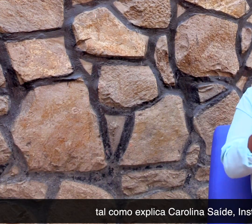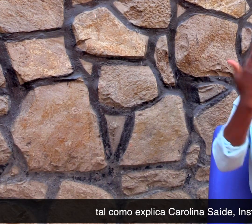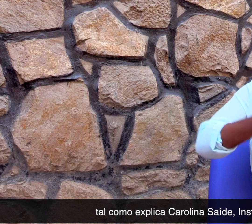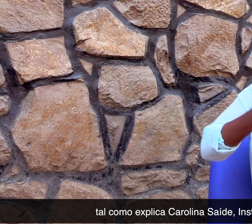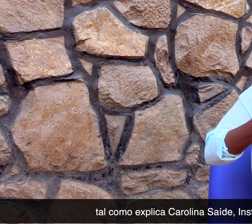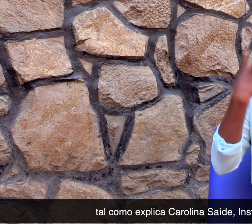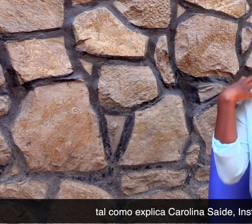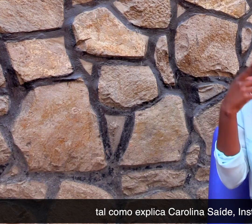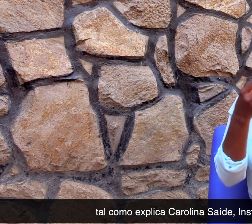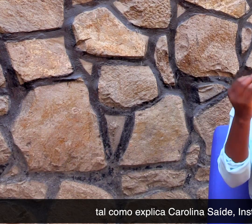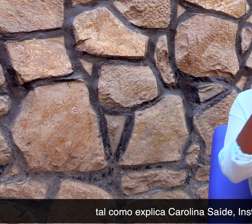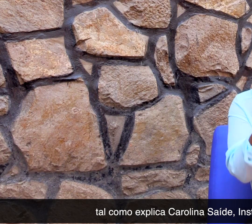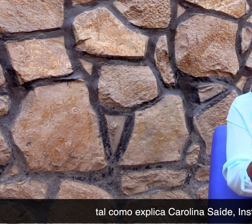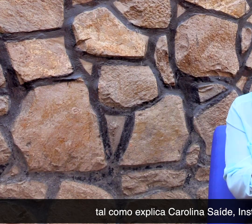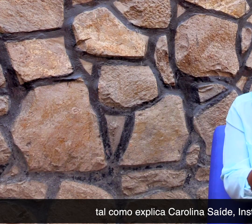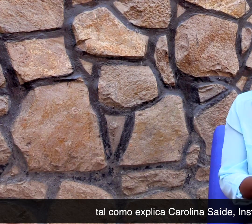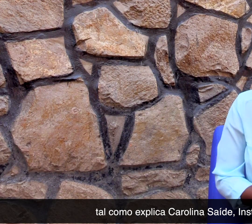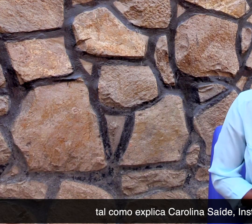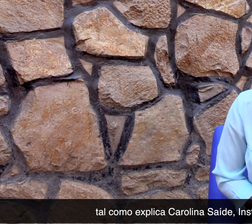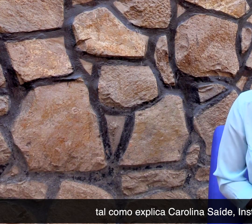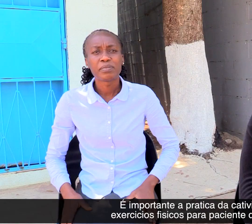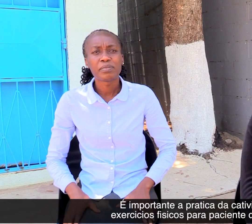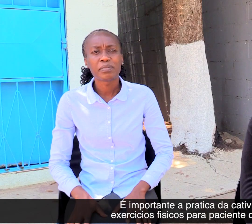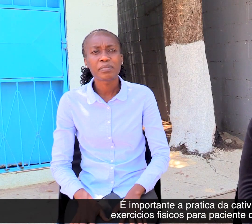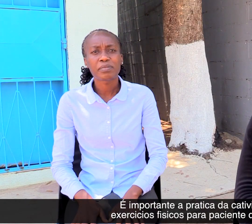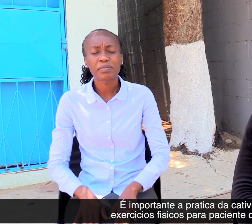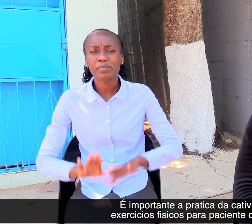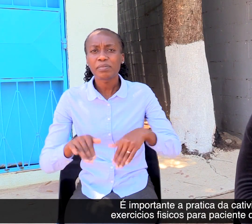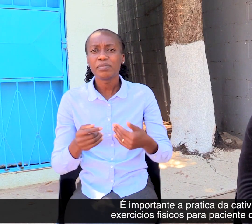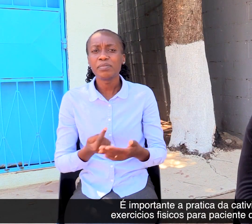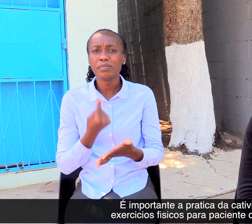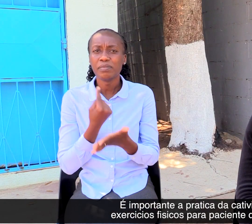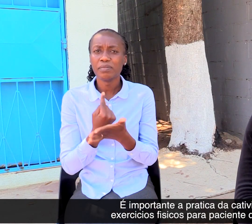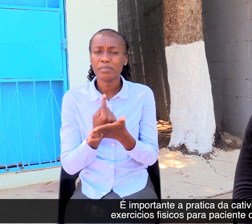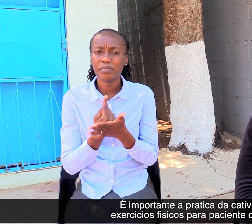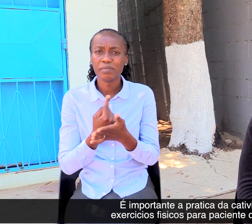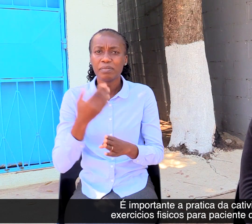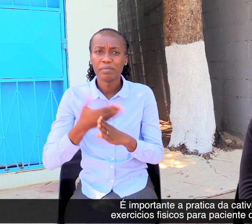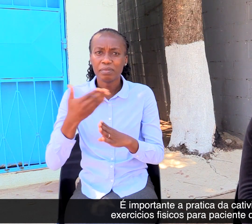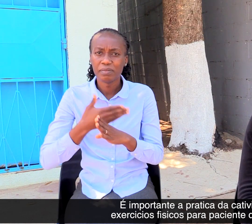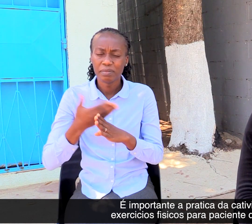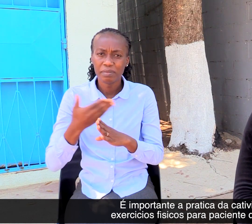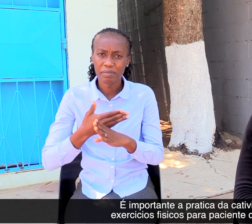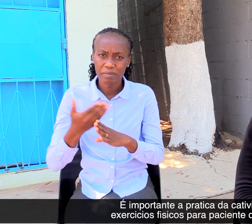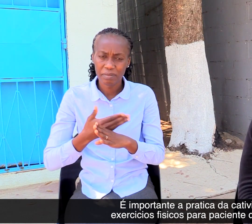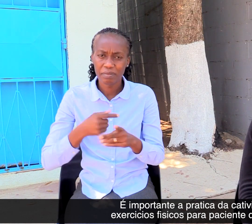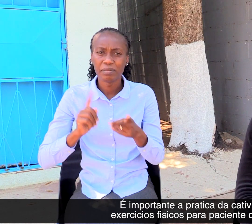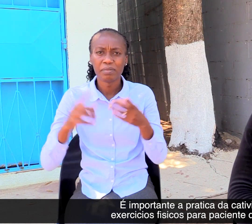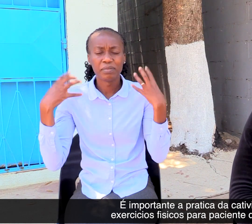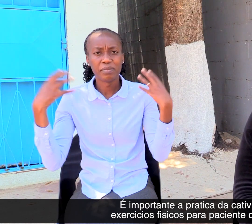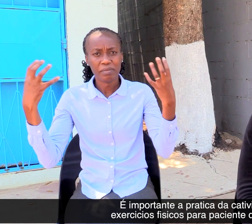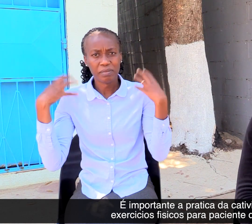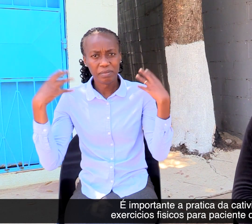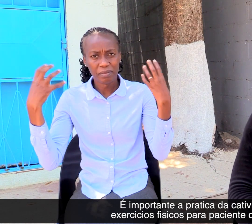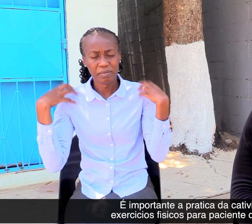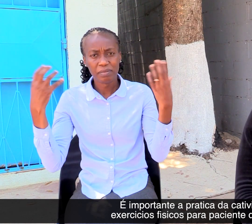Carolina Said, instrutora de ginástica. É importante a prática da atividade física ou do exercício